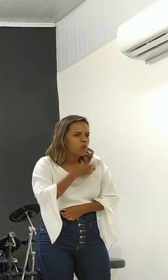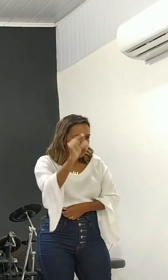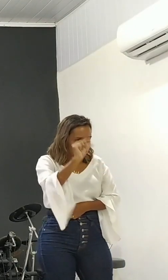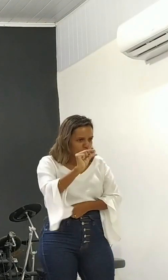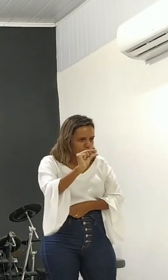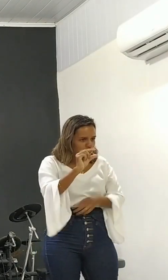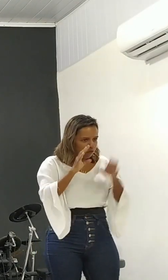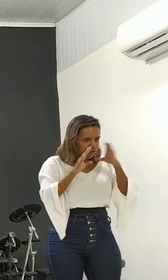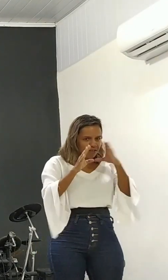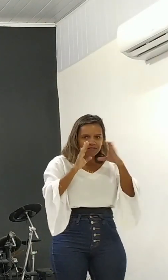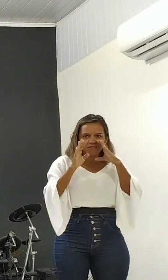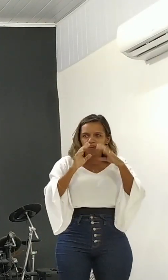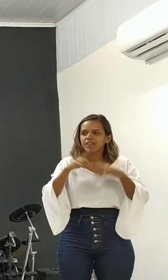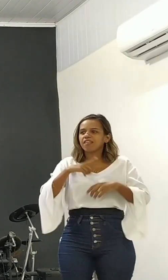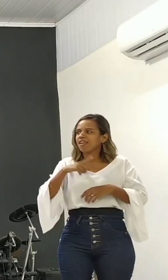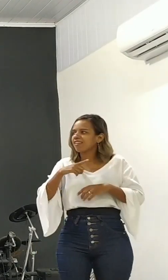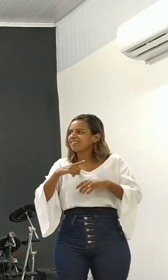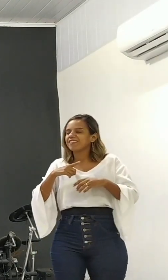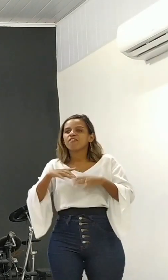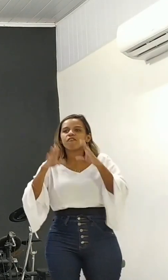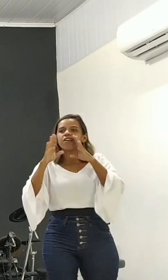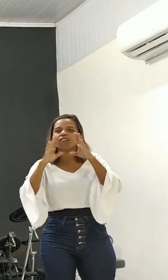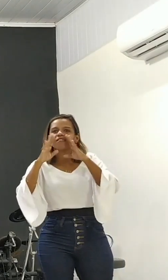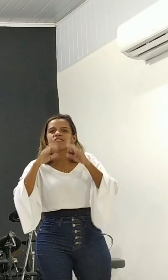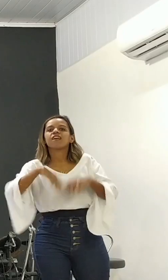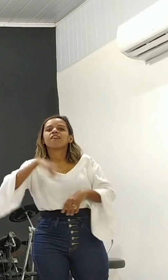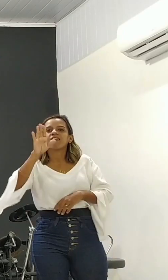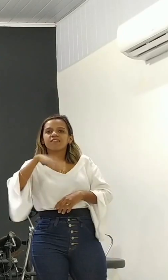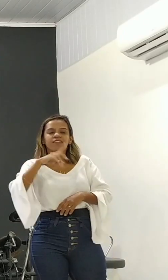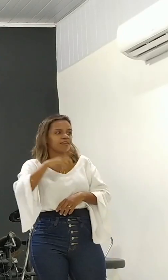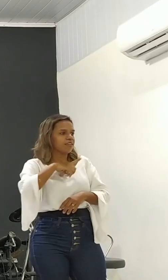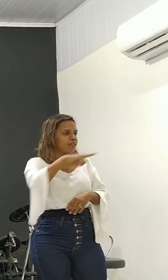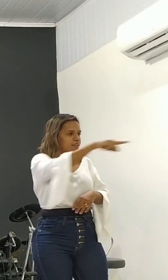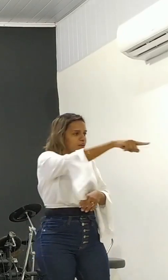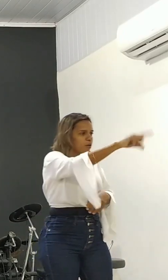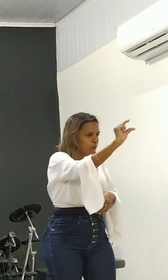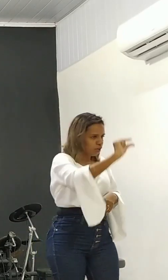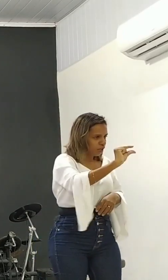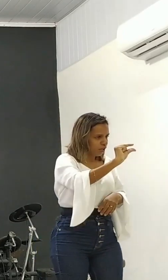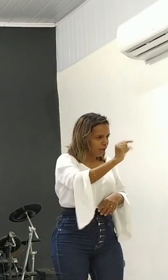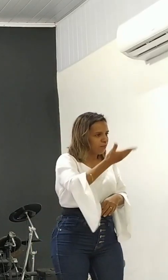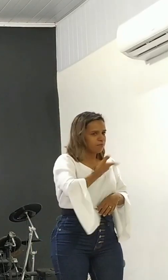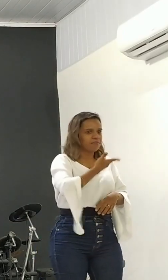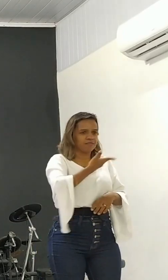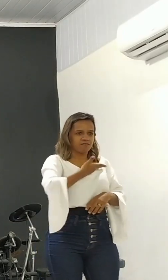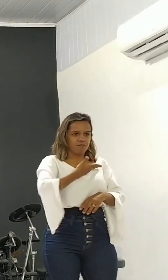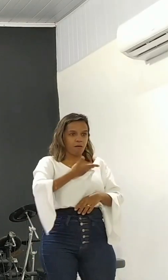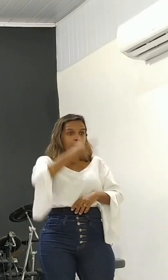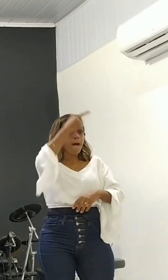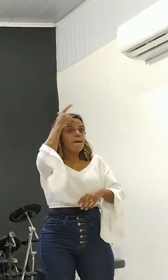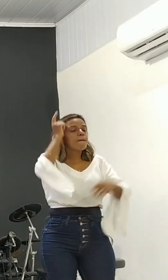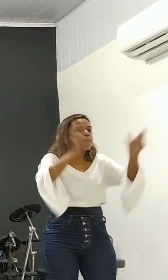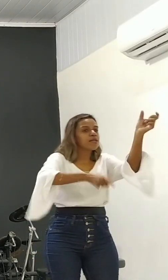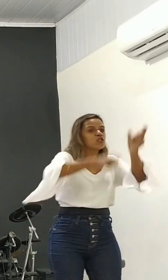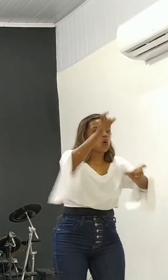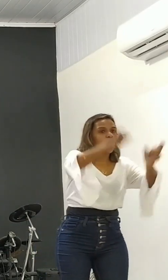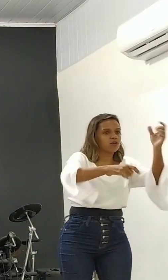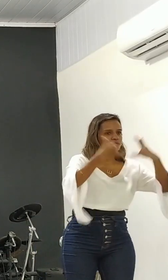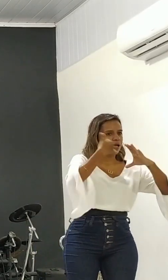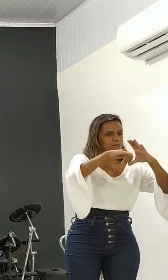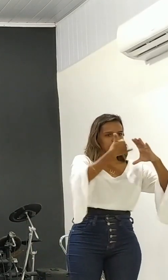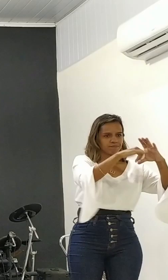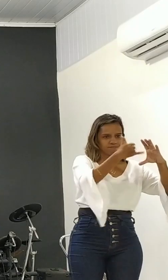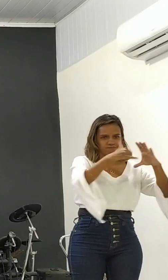Muito. Mas quem tem? Quem tem no Facebook? Muitos amigos no Facebook. Pessoas no teu